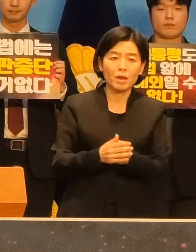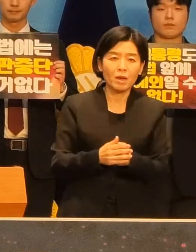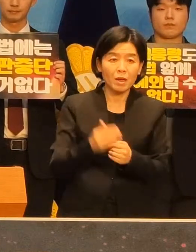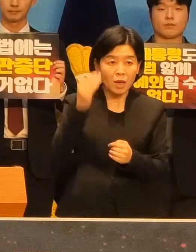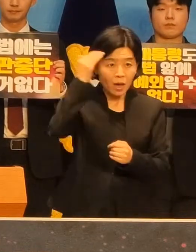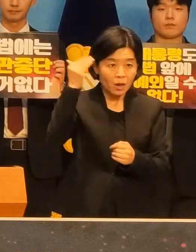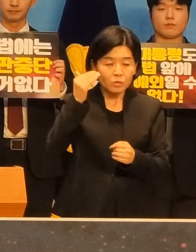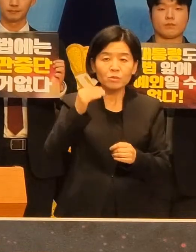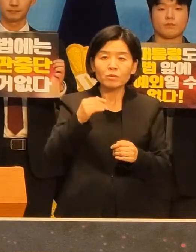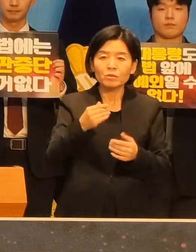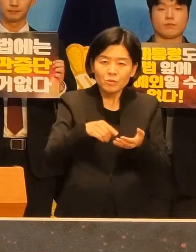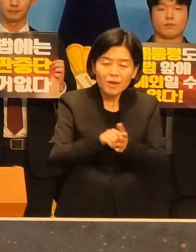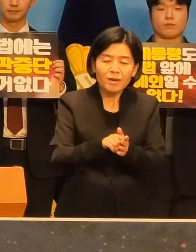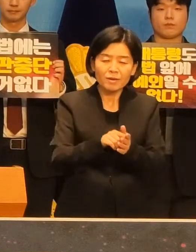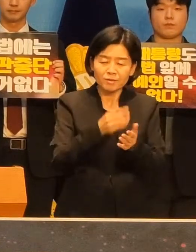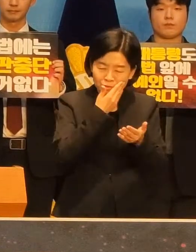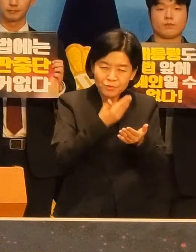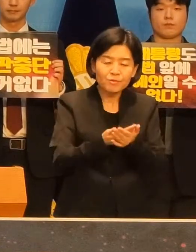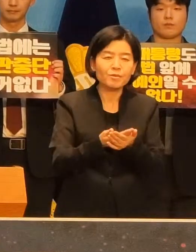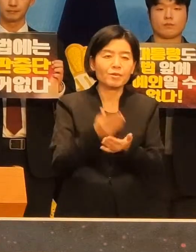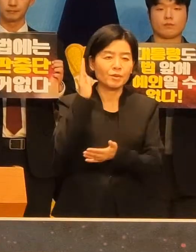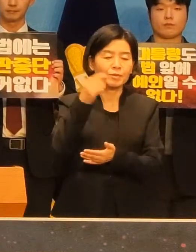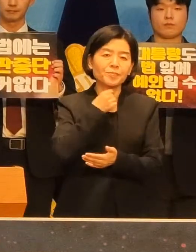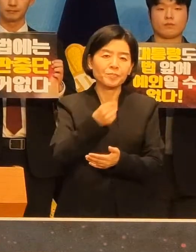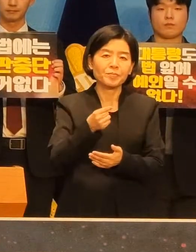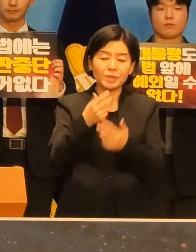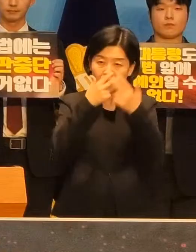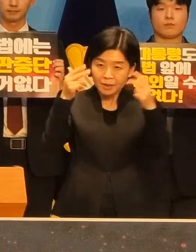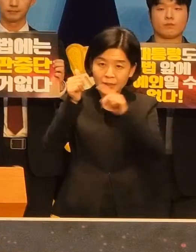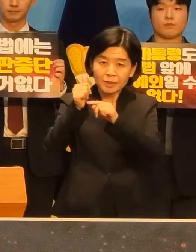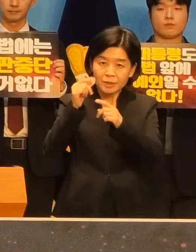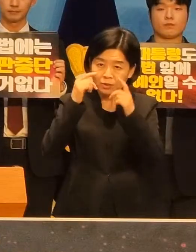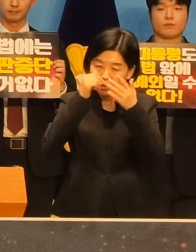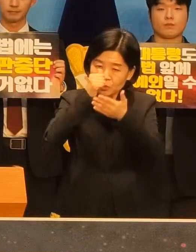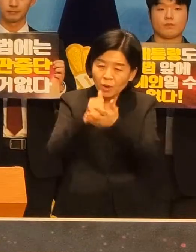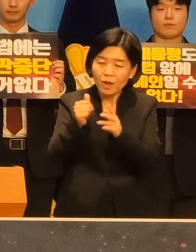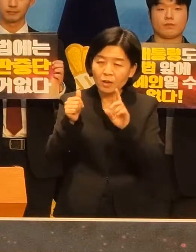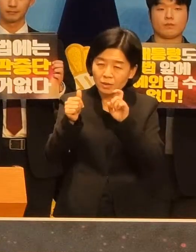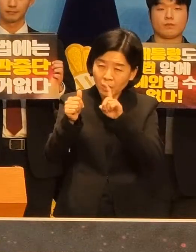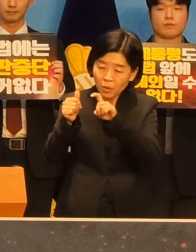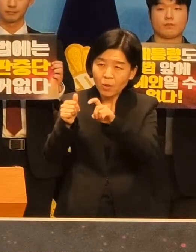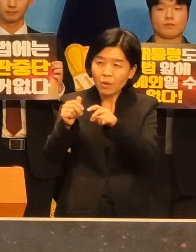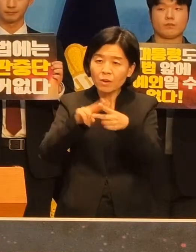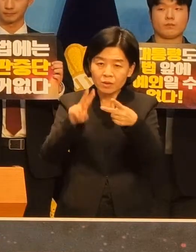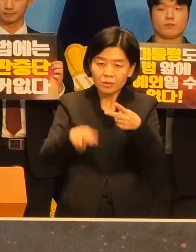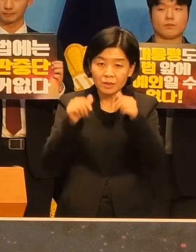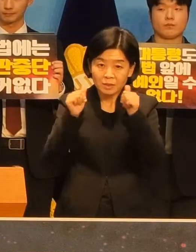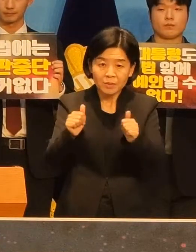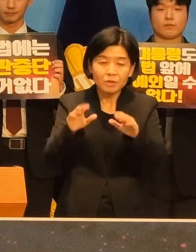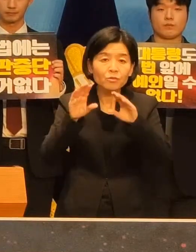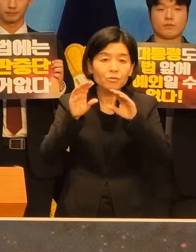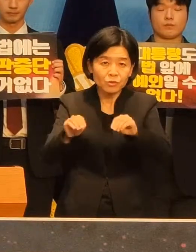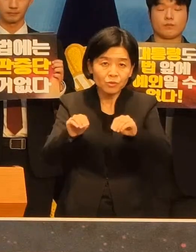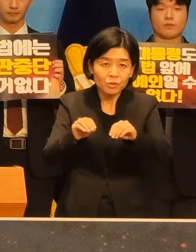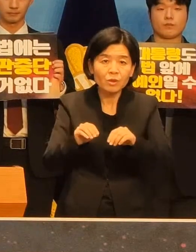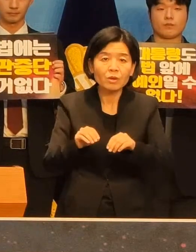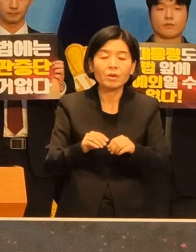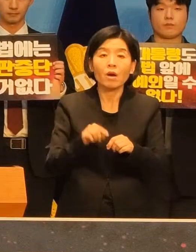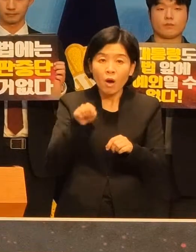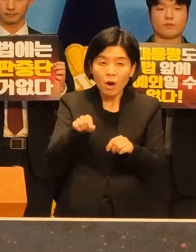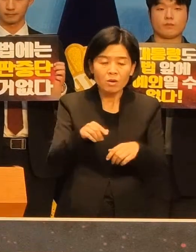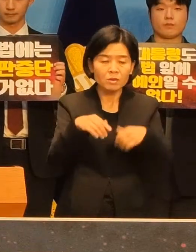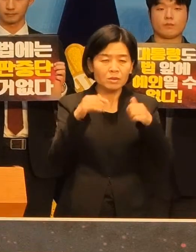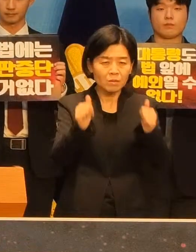내고자 합니다. 이재명이 피고인으로 되어 있는 형사재판이 사실상 중단되었고, 이는 우리